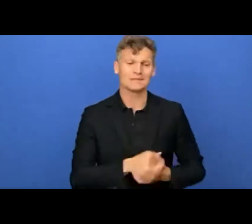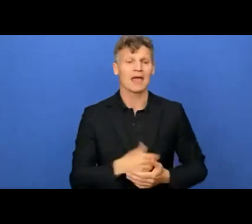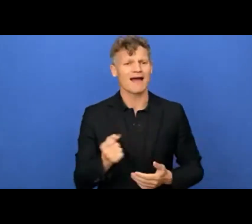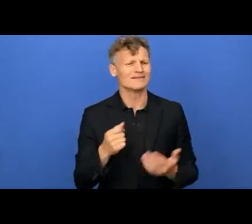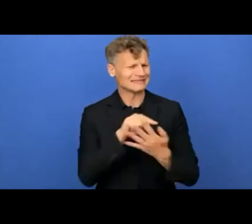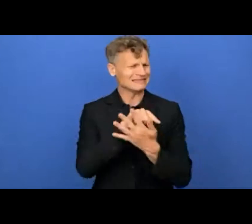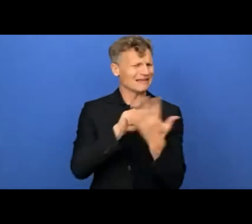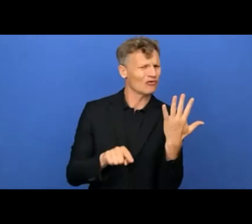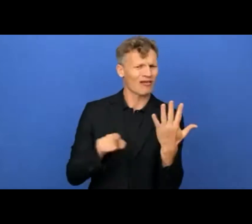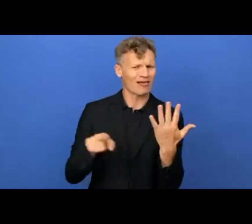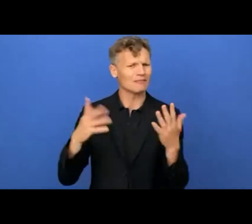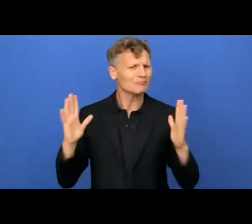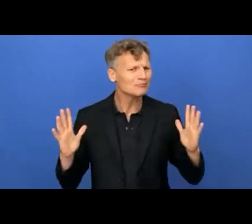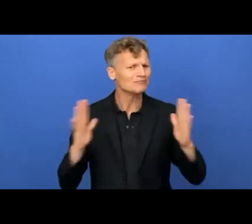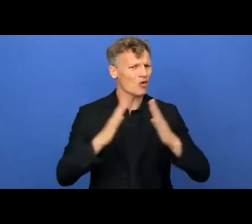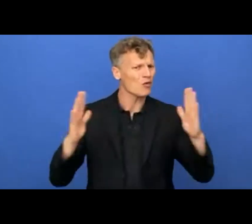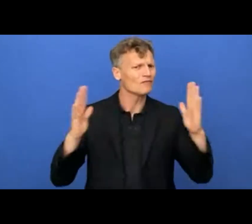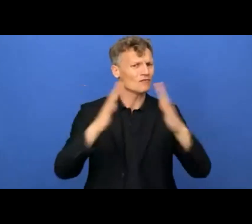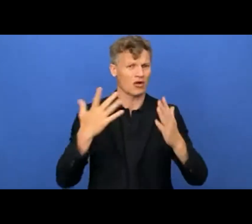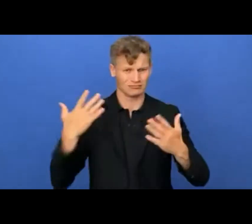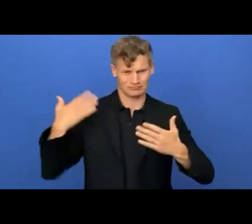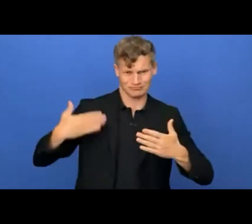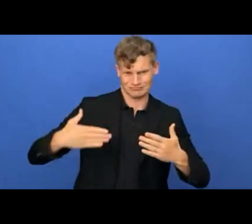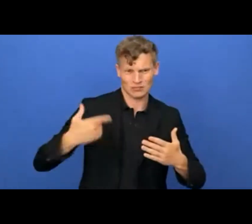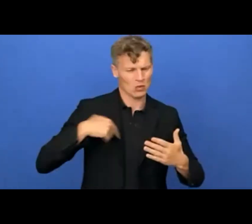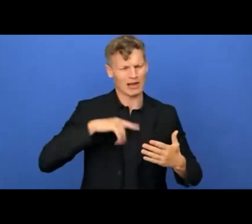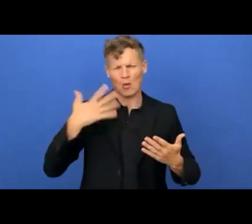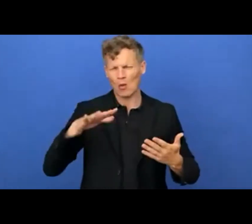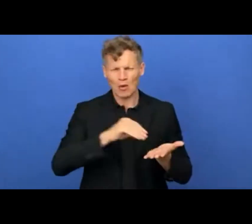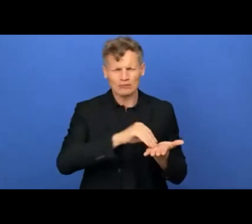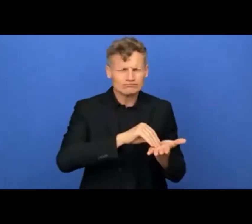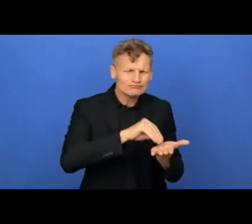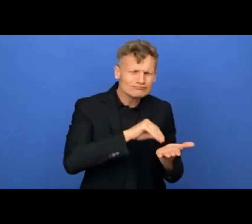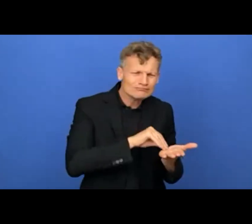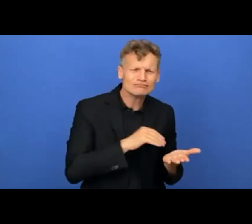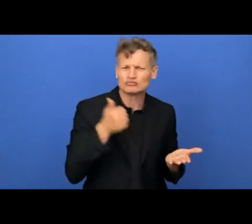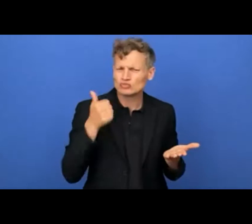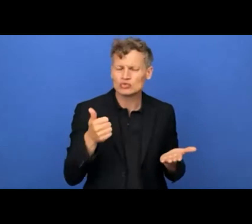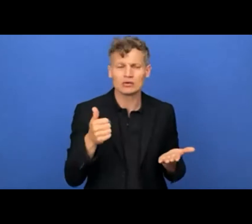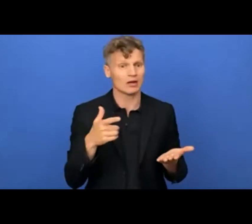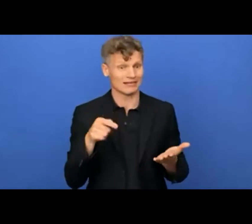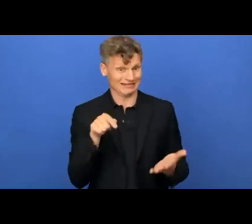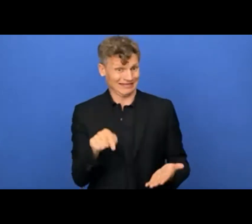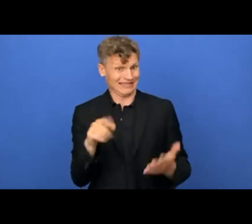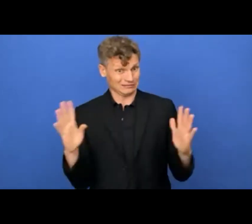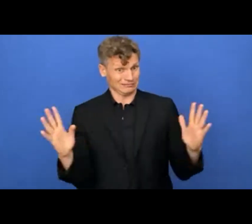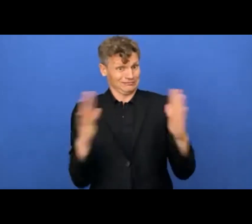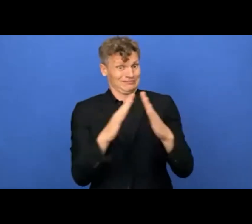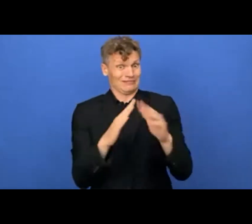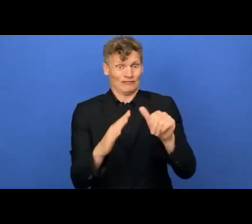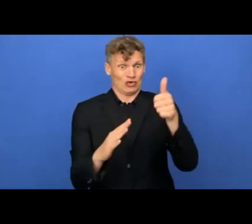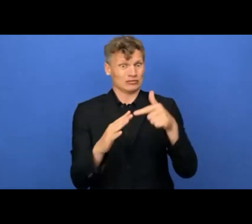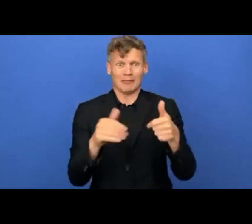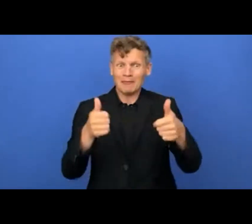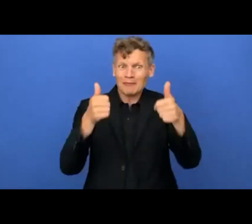pays. Et les leçons que nous pouvons tirer de ces forums, c'est tout d'abord qu'ils ont été une plateforme de grande qualité pour partager,